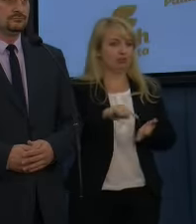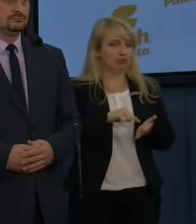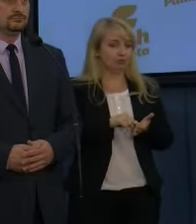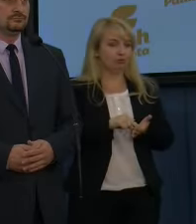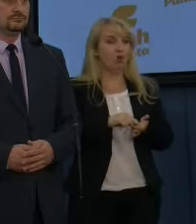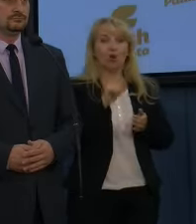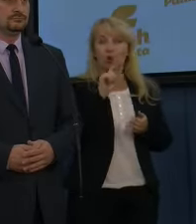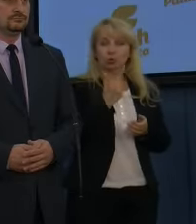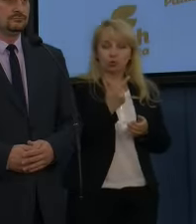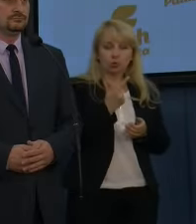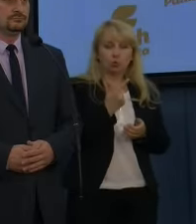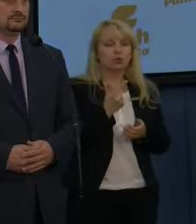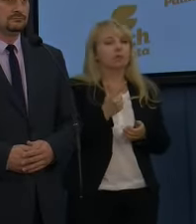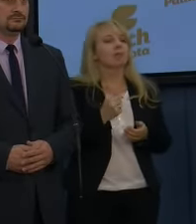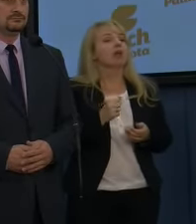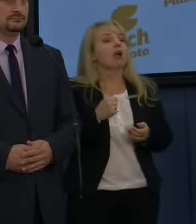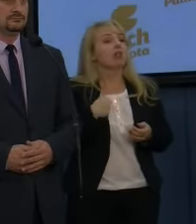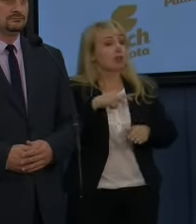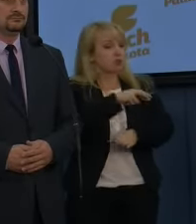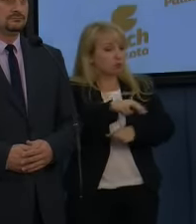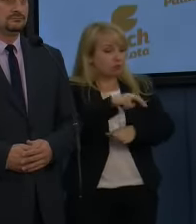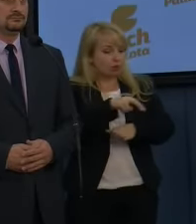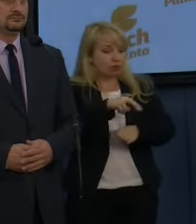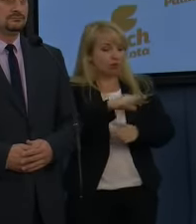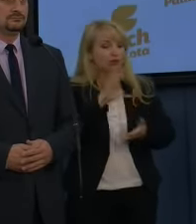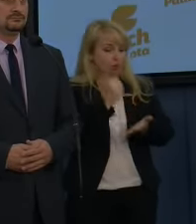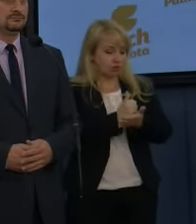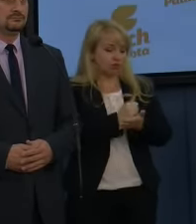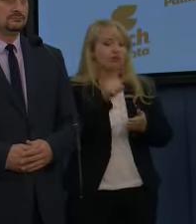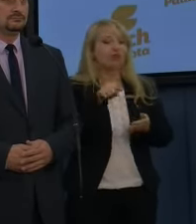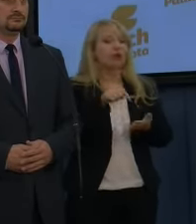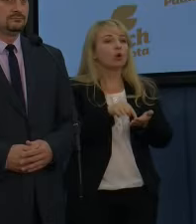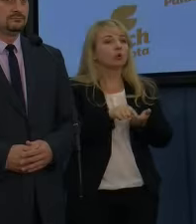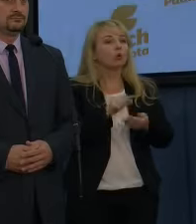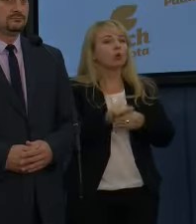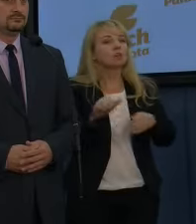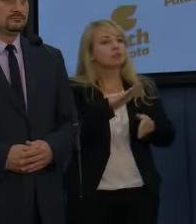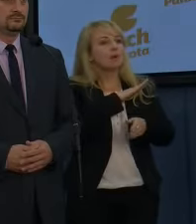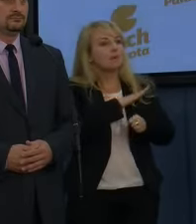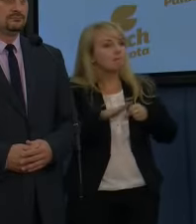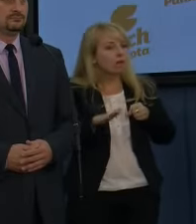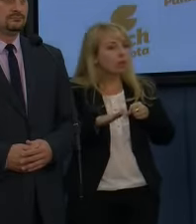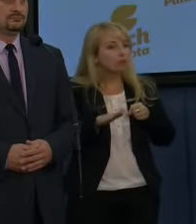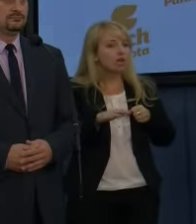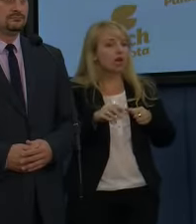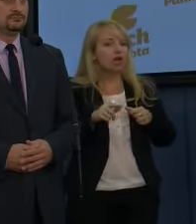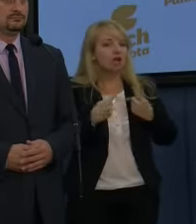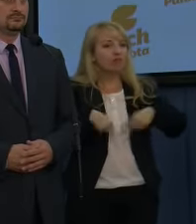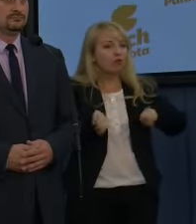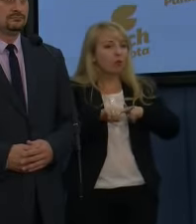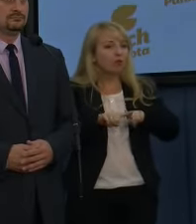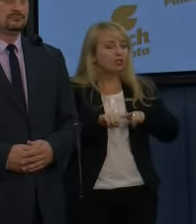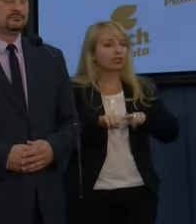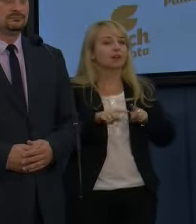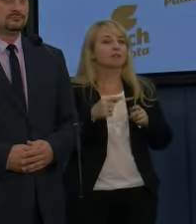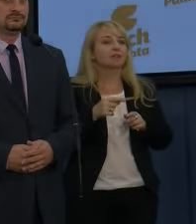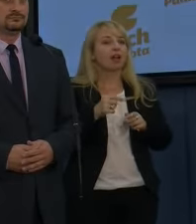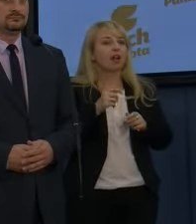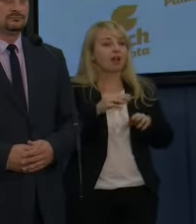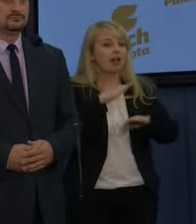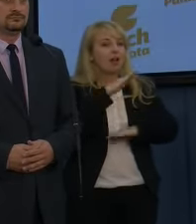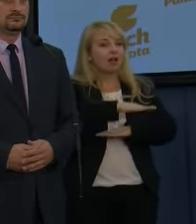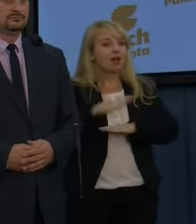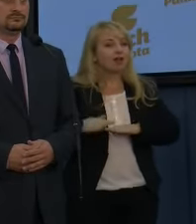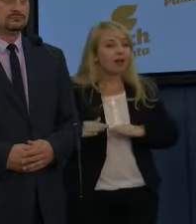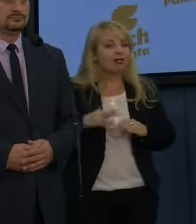drugie, nasz projekt ustawy jest pełną realizacją rezolucji Rady Europy z